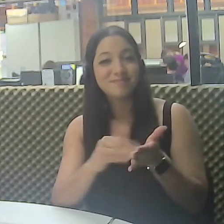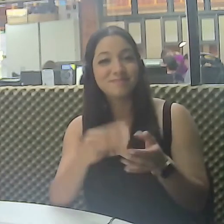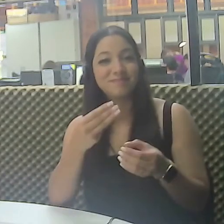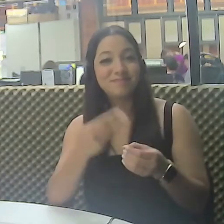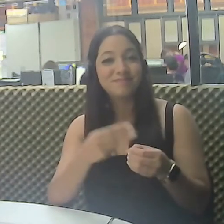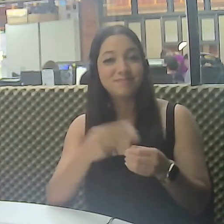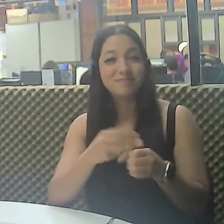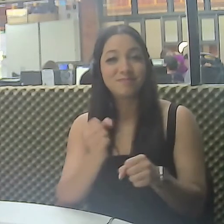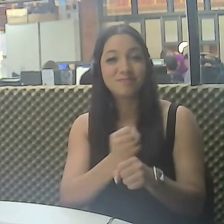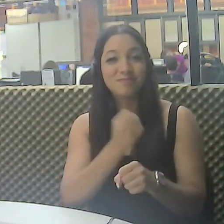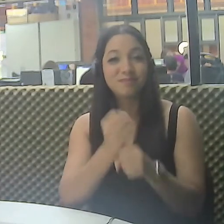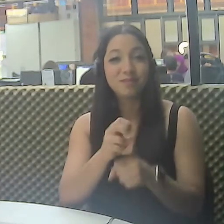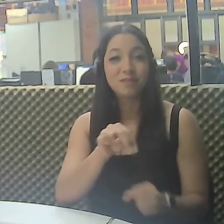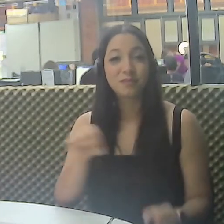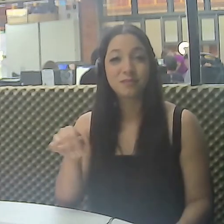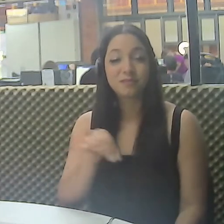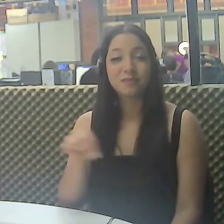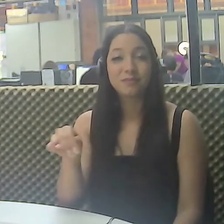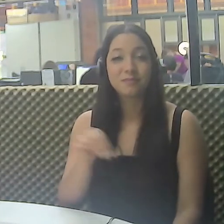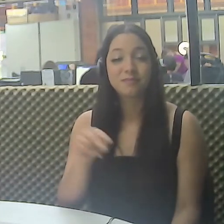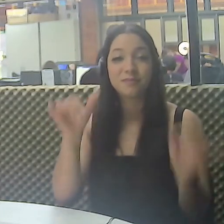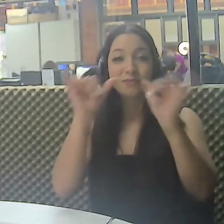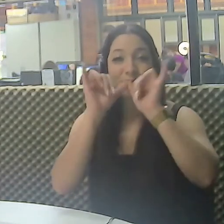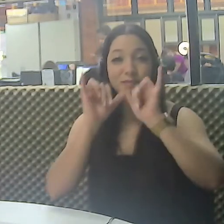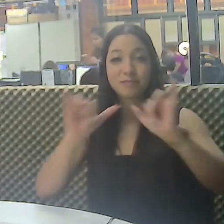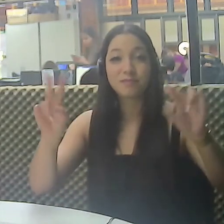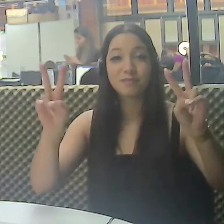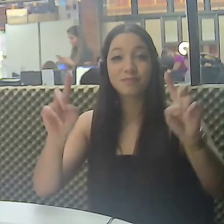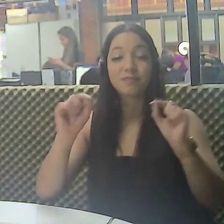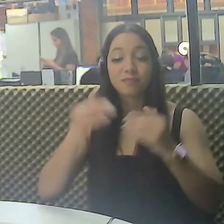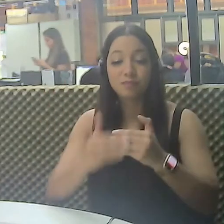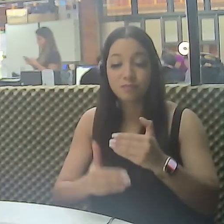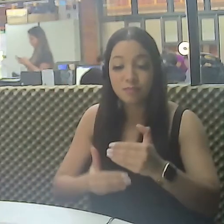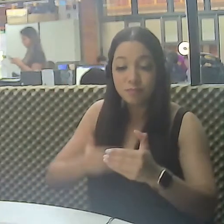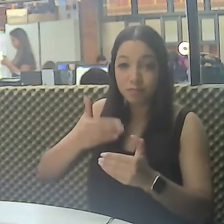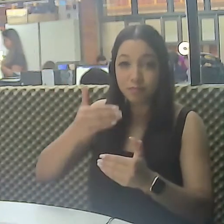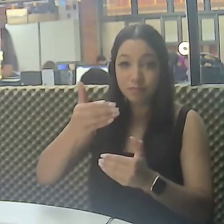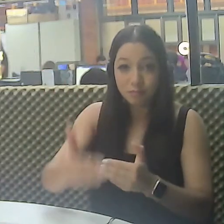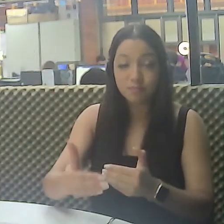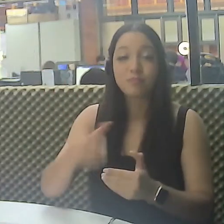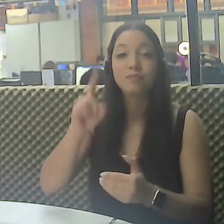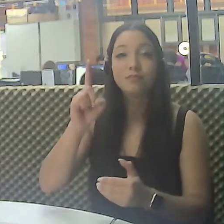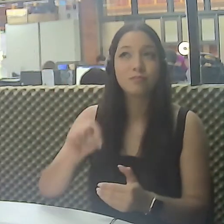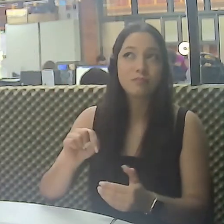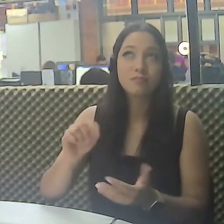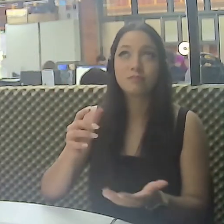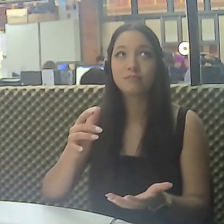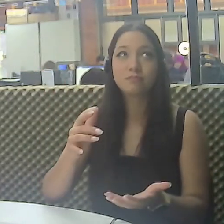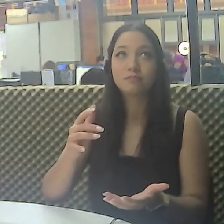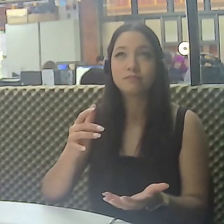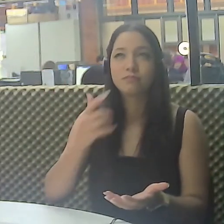de obras, Norberto Nunes, fala para a gente sobre a próxima fase que está prevista,